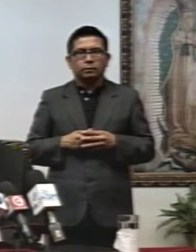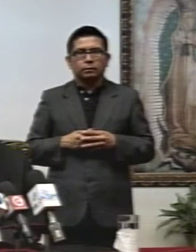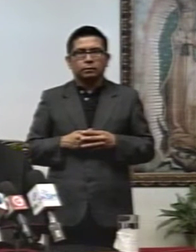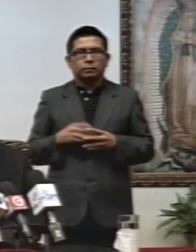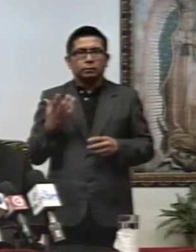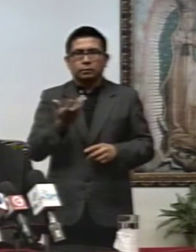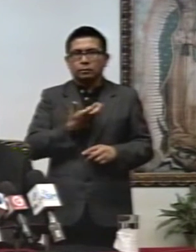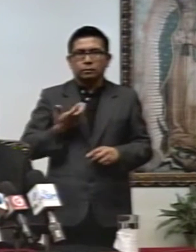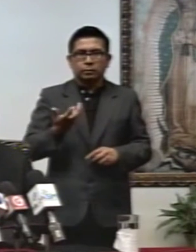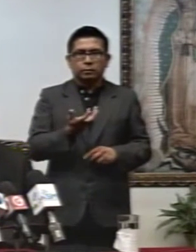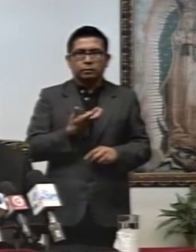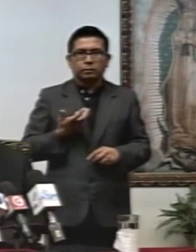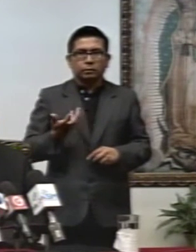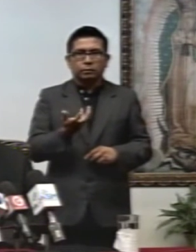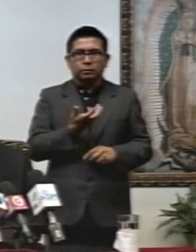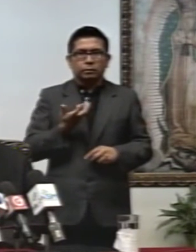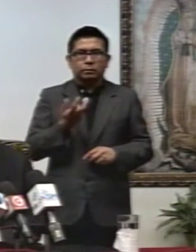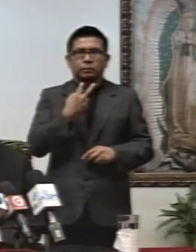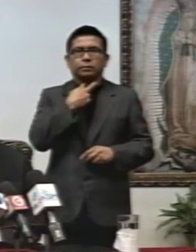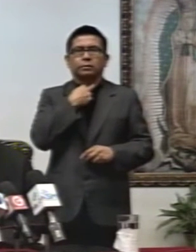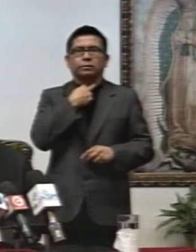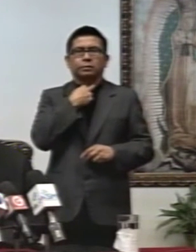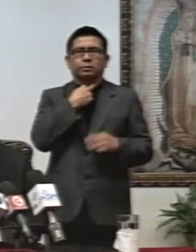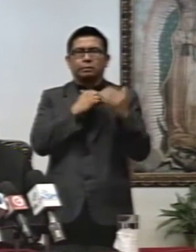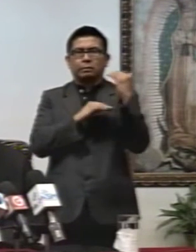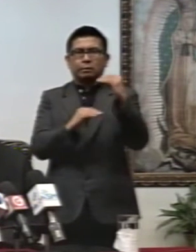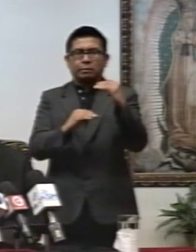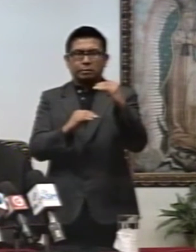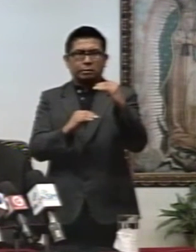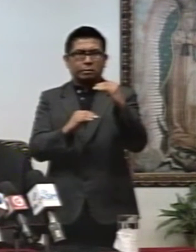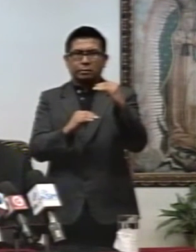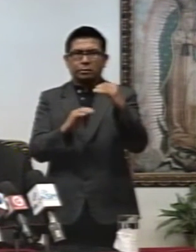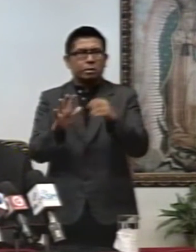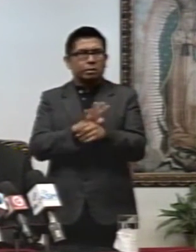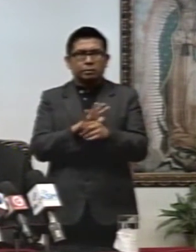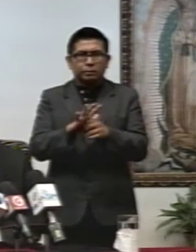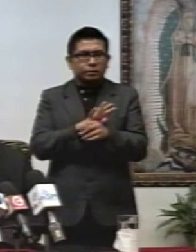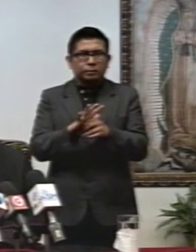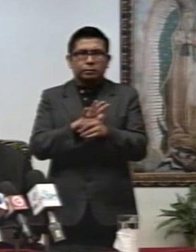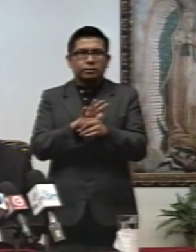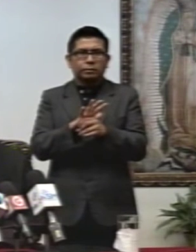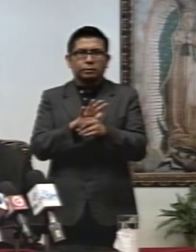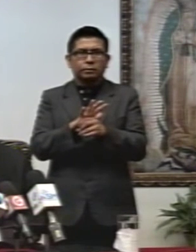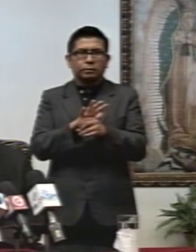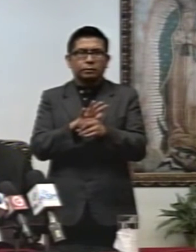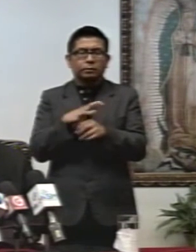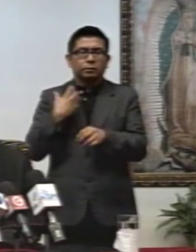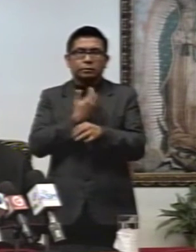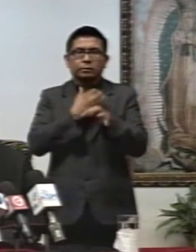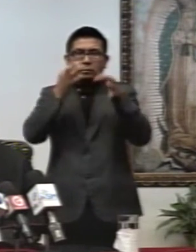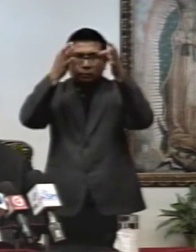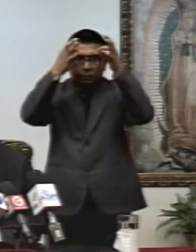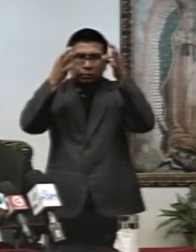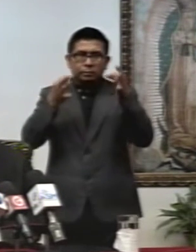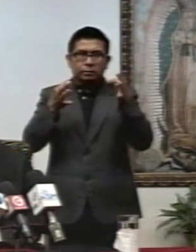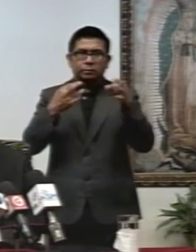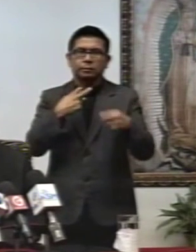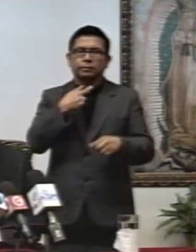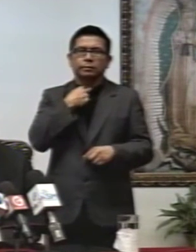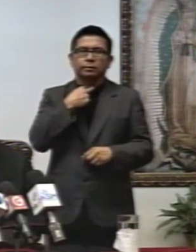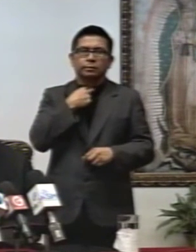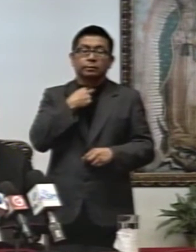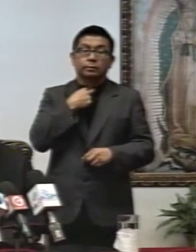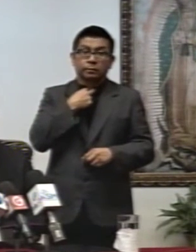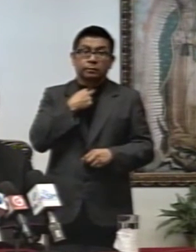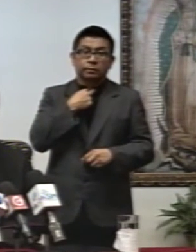nos quedamos cortos, incompletos, que al tomar medidas de